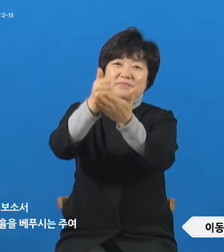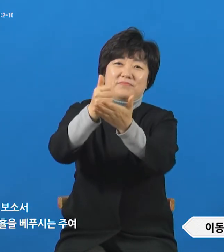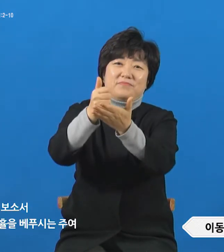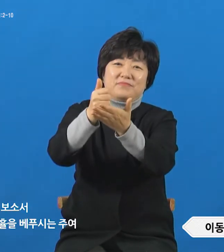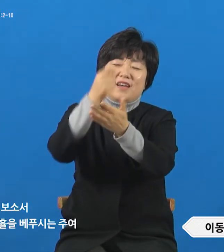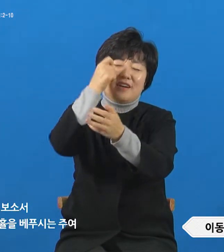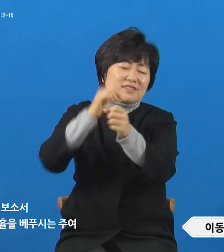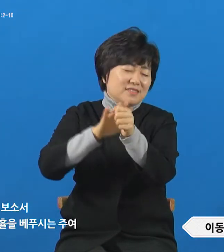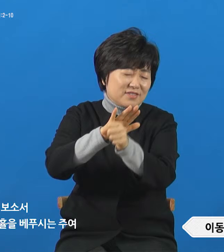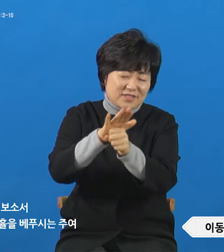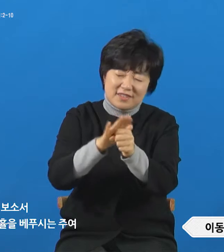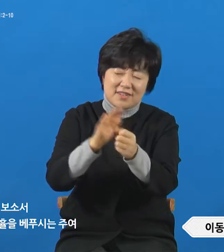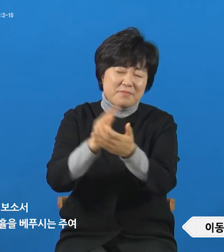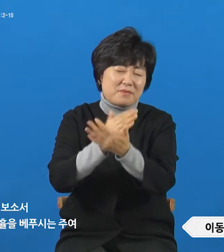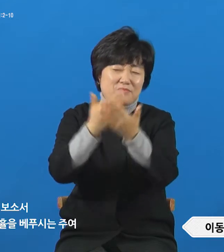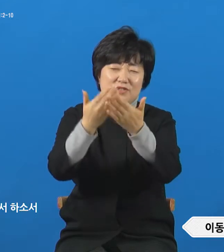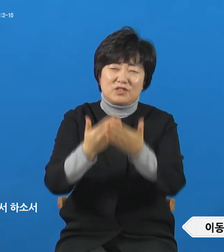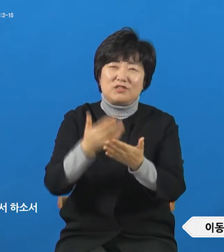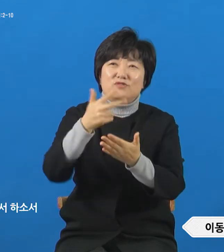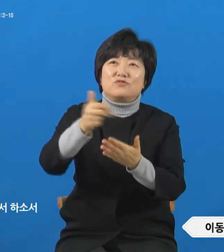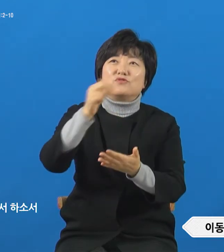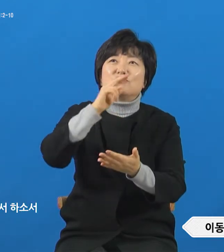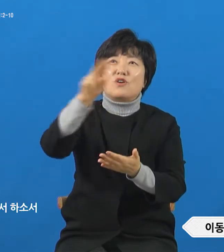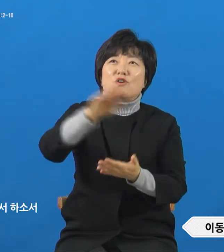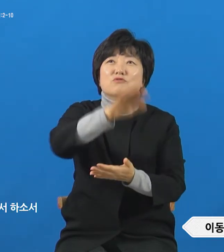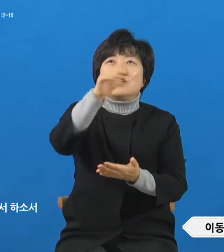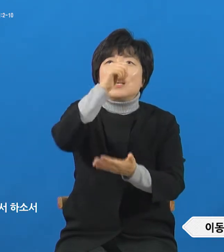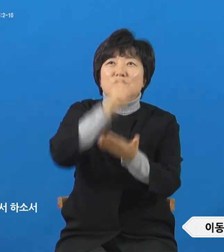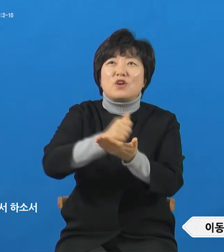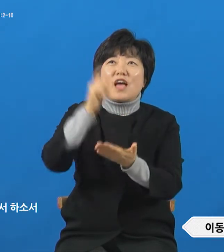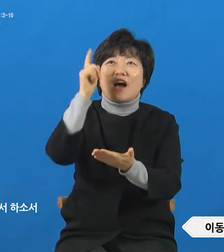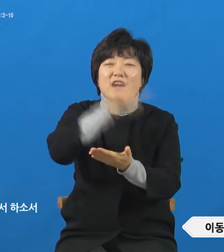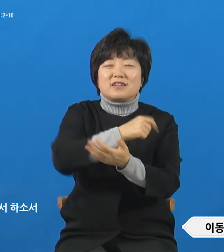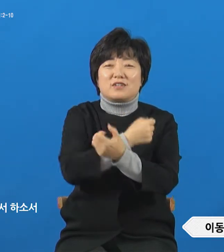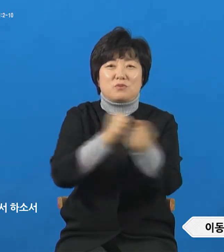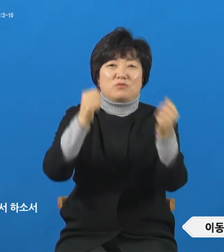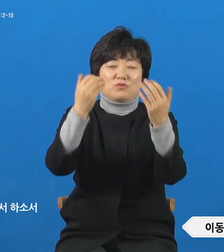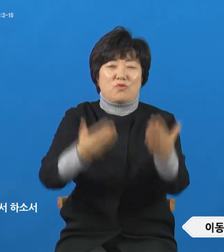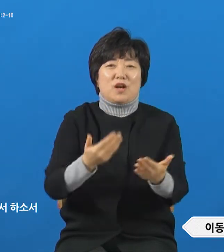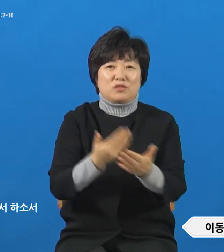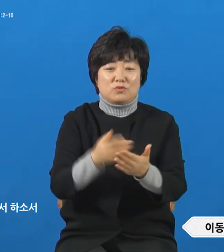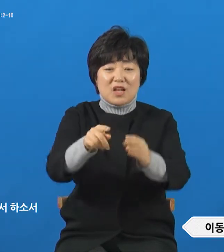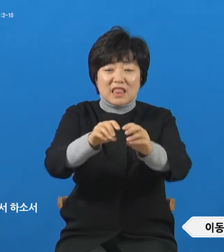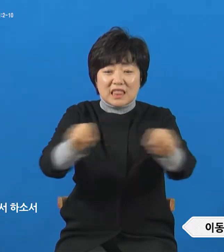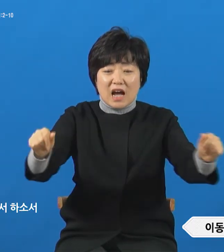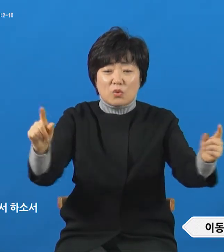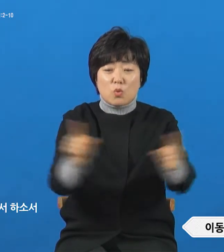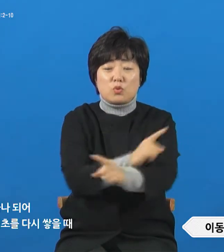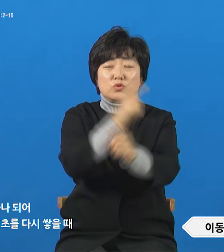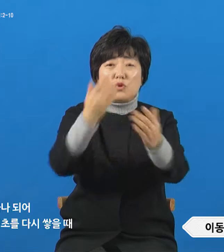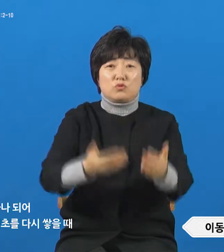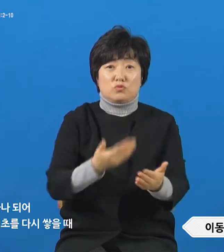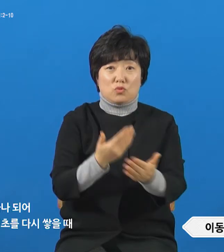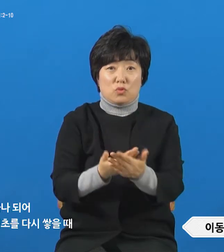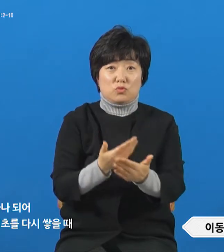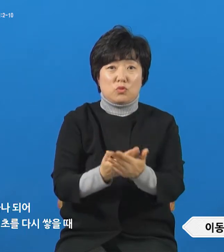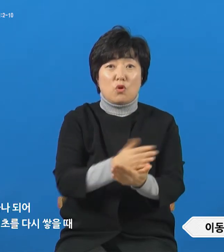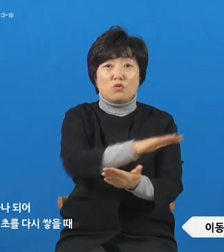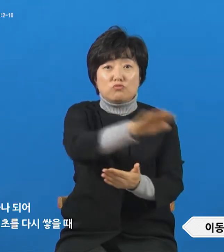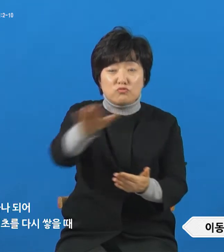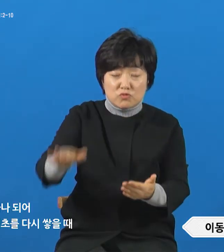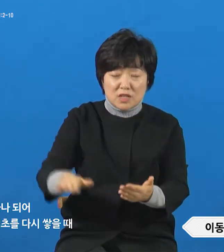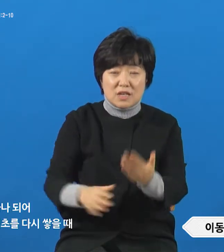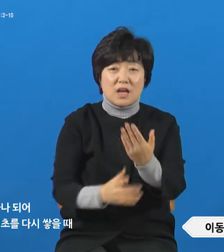네, 긍휼을 베푸시는 주여, 우리의 죄악을 용서하소서. 이 땅 고쳐주소서. 이제 우리 모두 하나